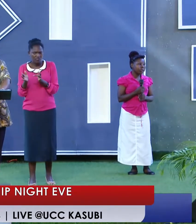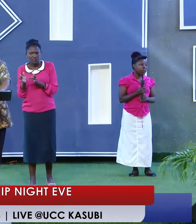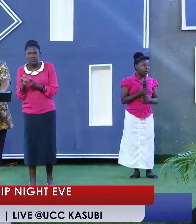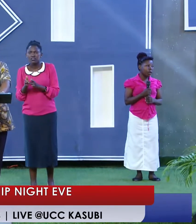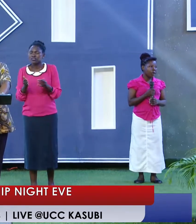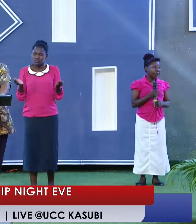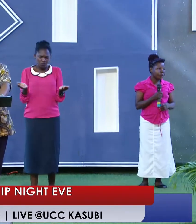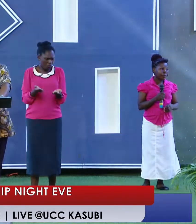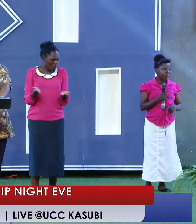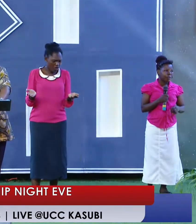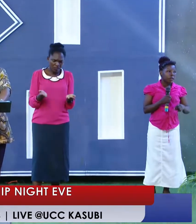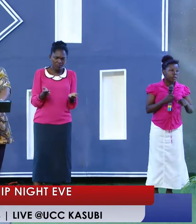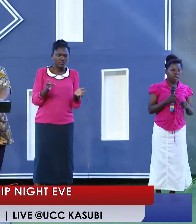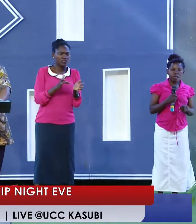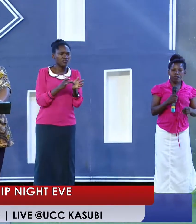Oliwa,